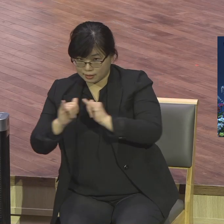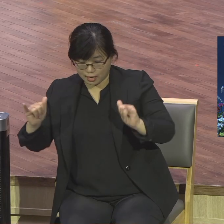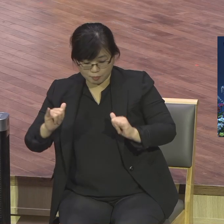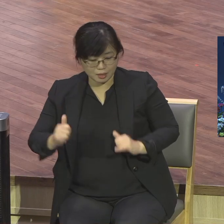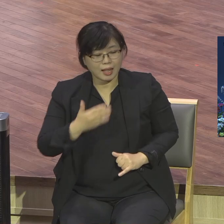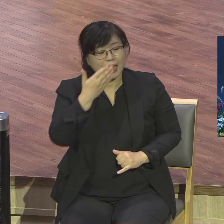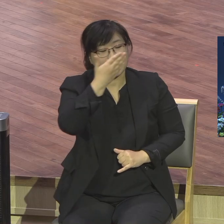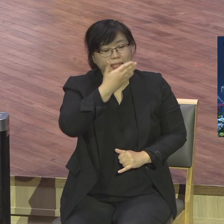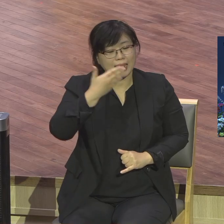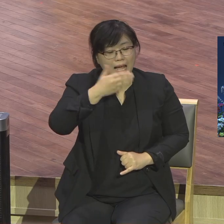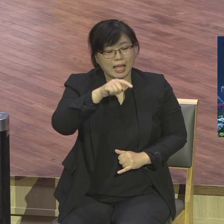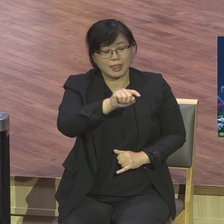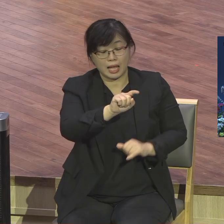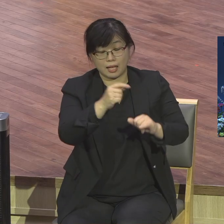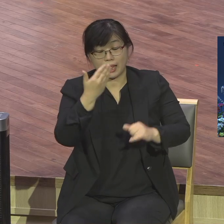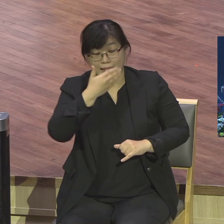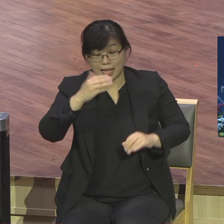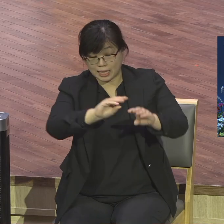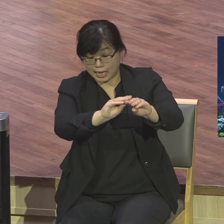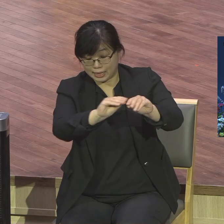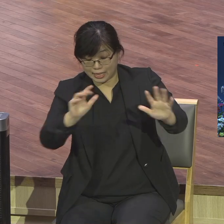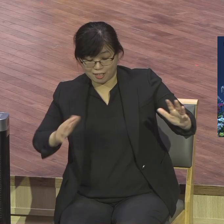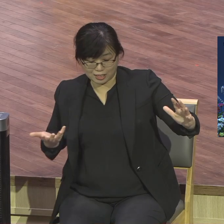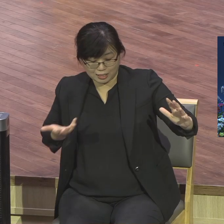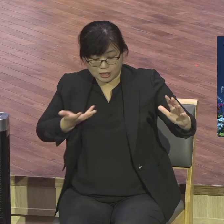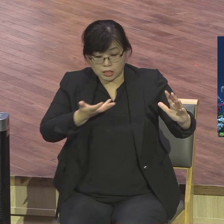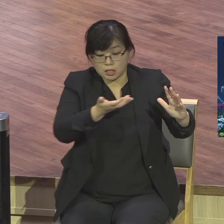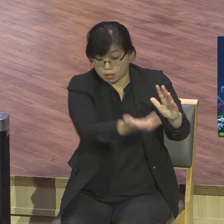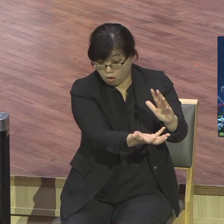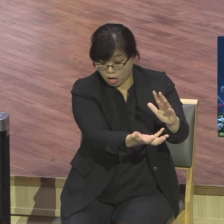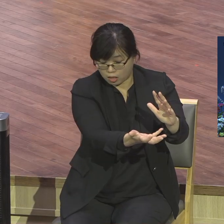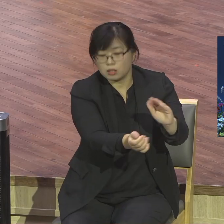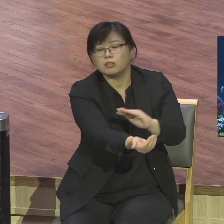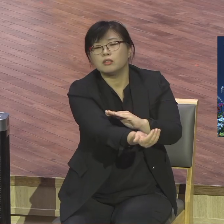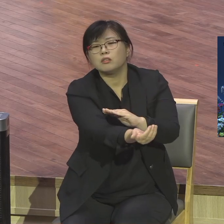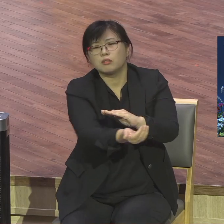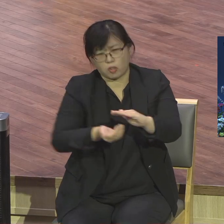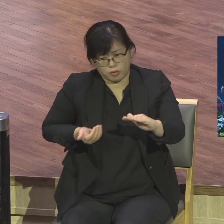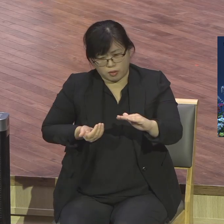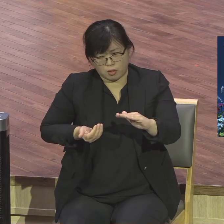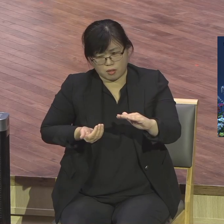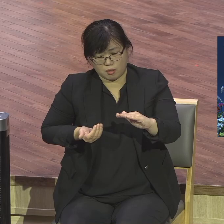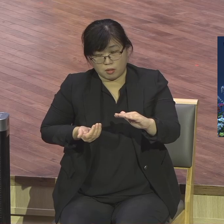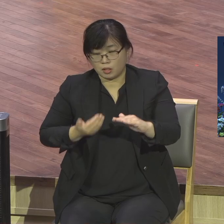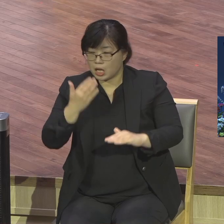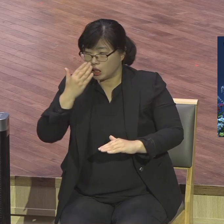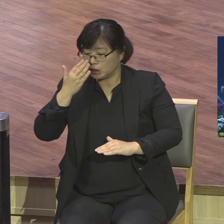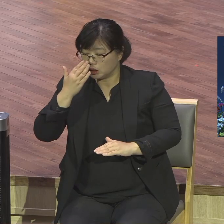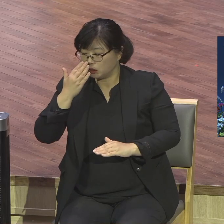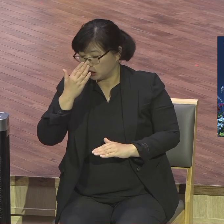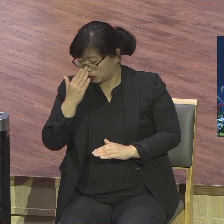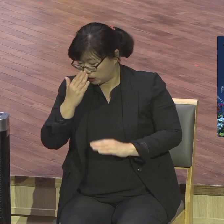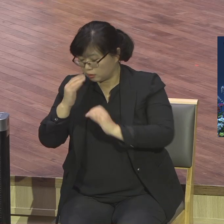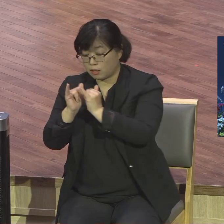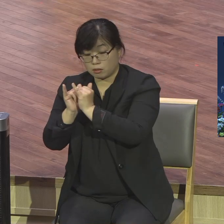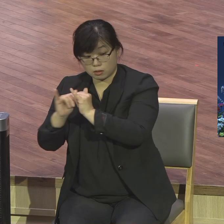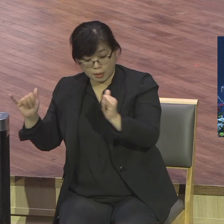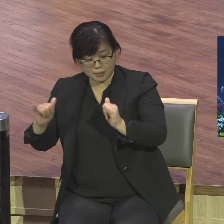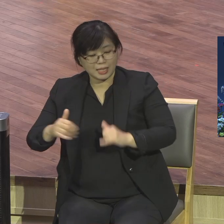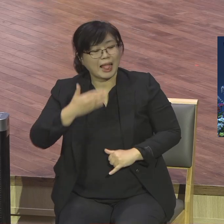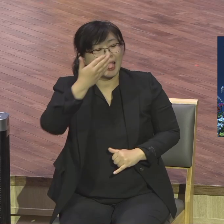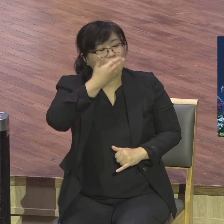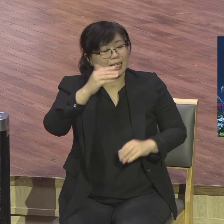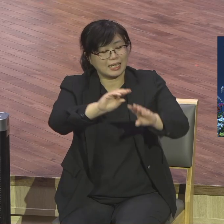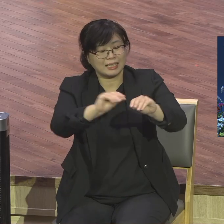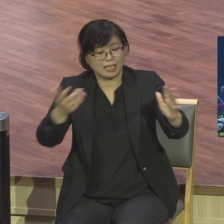들어가서 어떻게 살아야 되는지 그 가난한 약속의 땅 적과 꿀이 하는 가난한 땅에 들어가서 어떻게